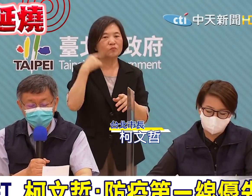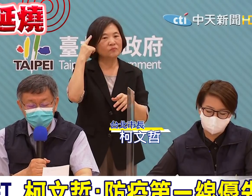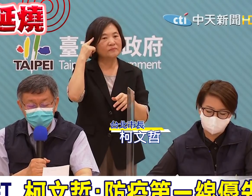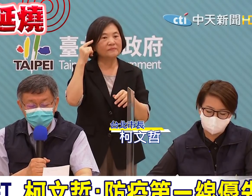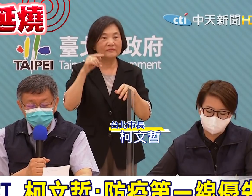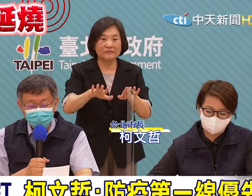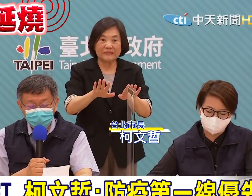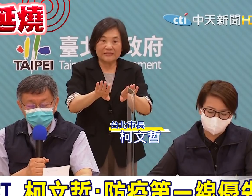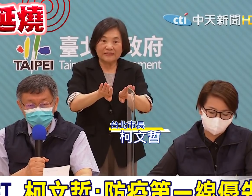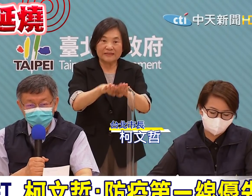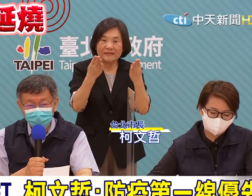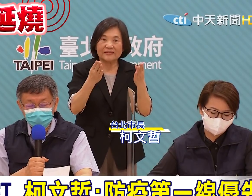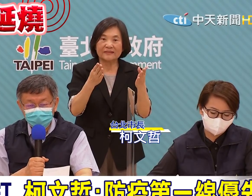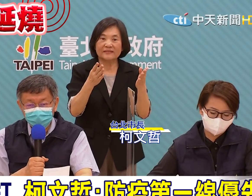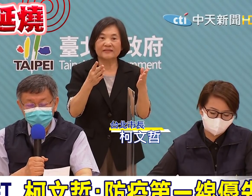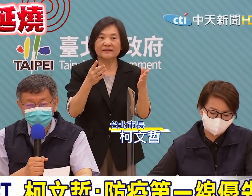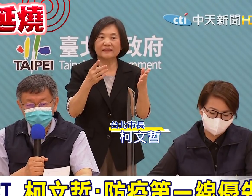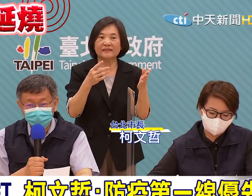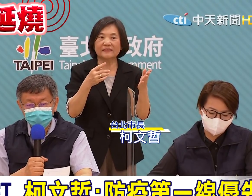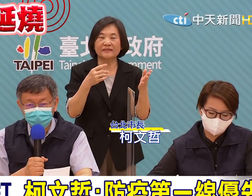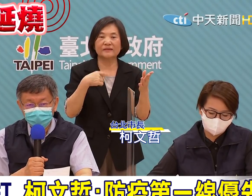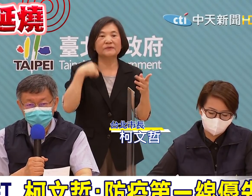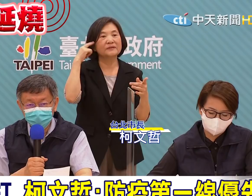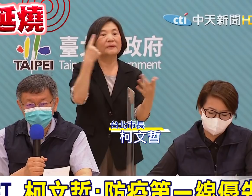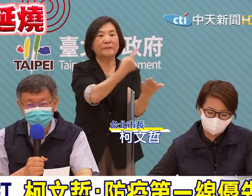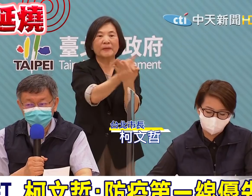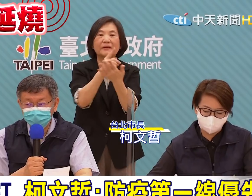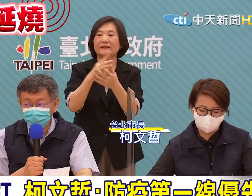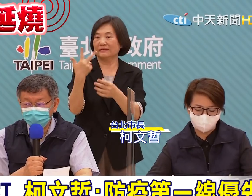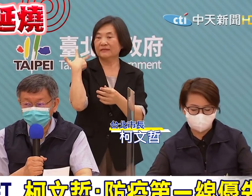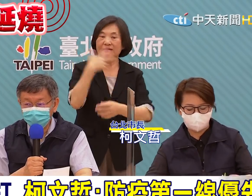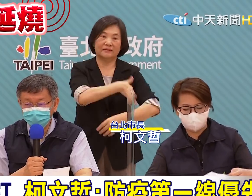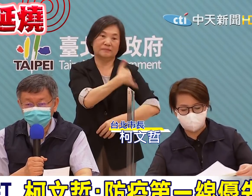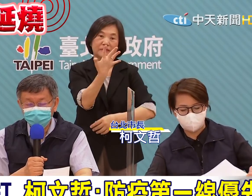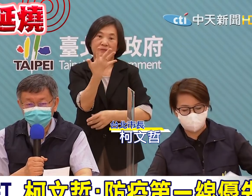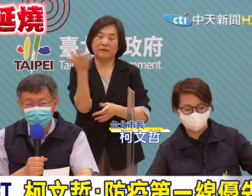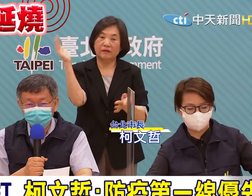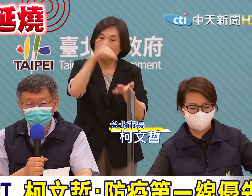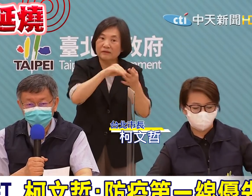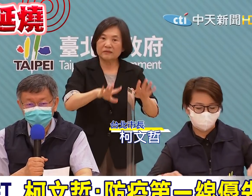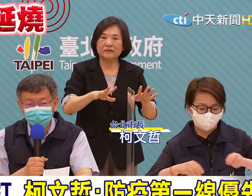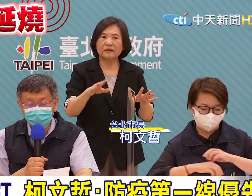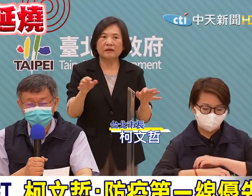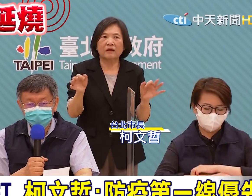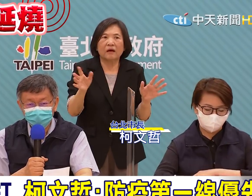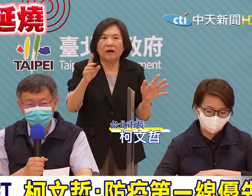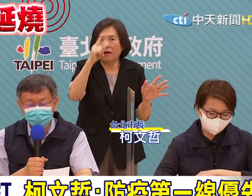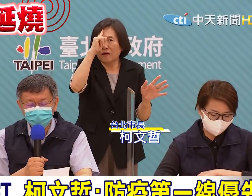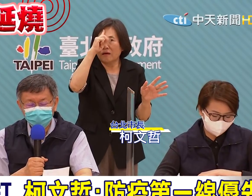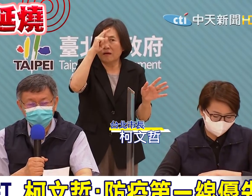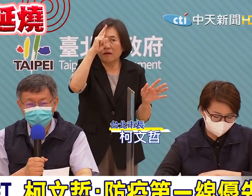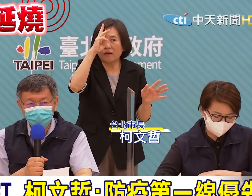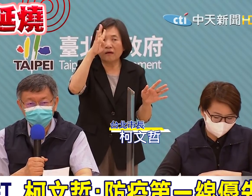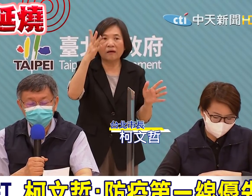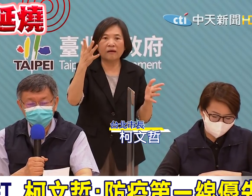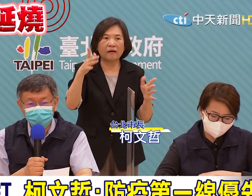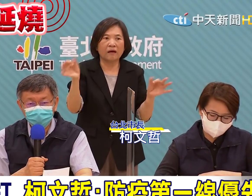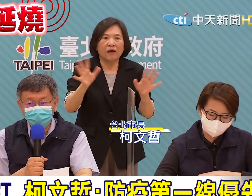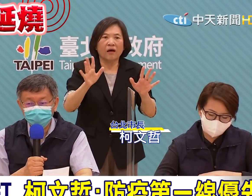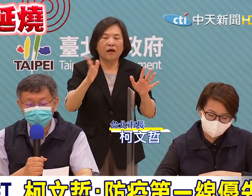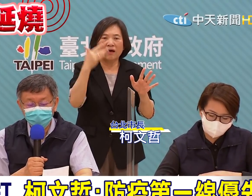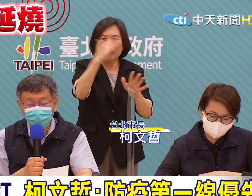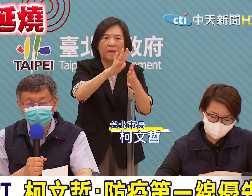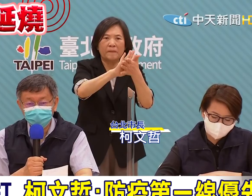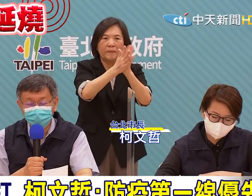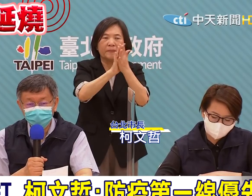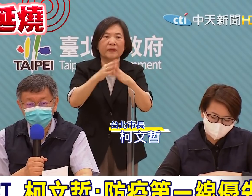讲哦。我想大家也知道，从上个星期五到现在短短的差不多4-5天当中，就变化太快了。很多医院